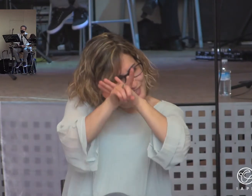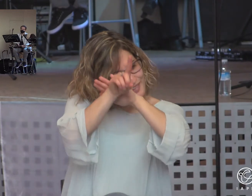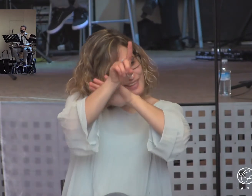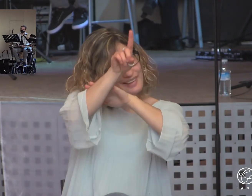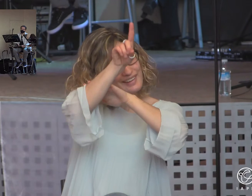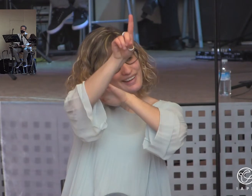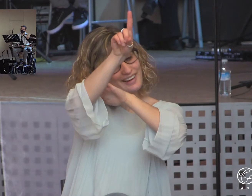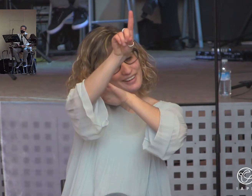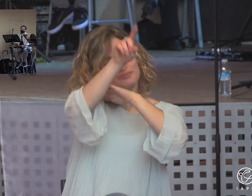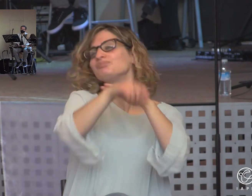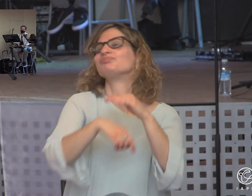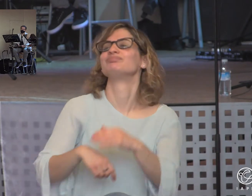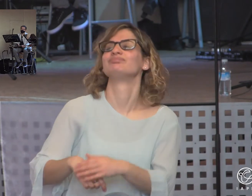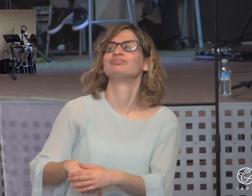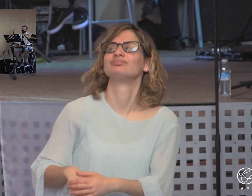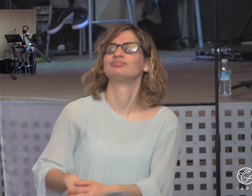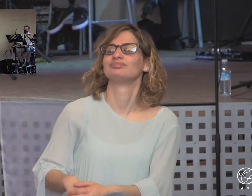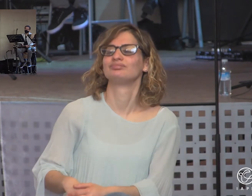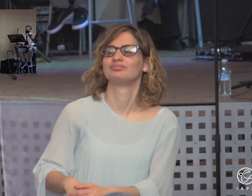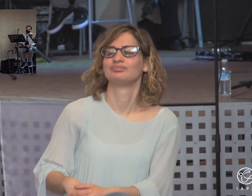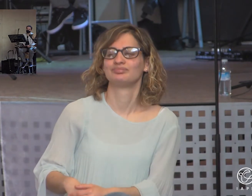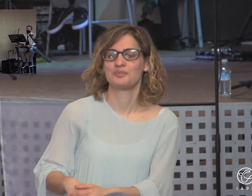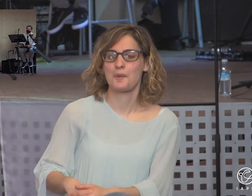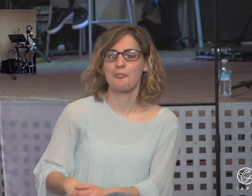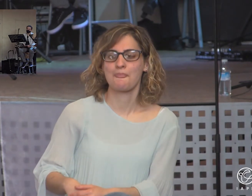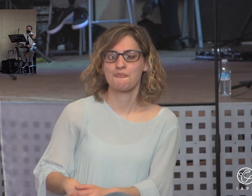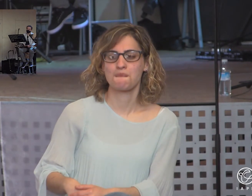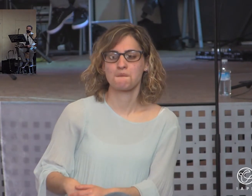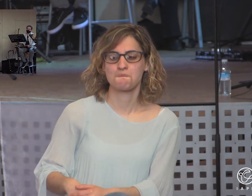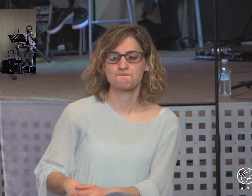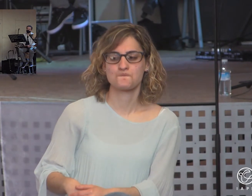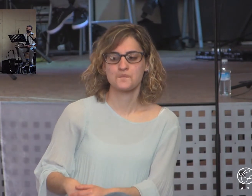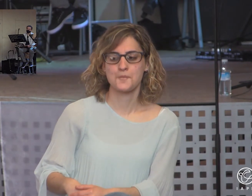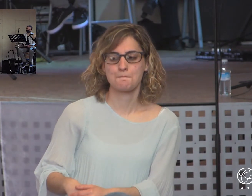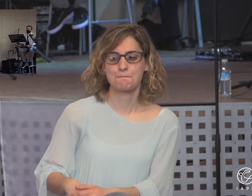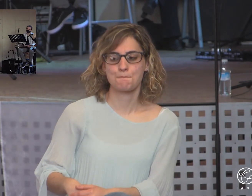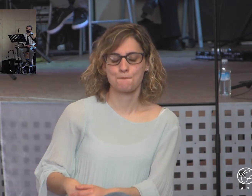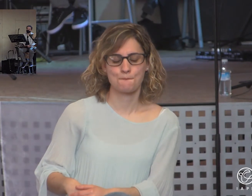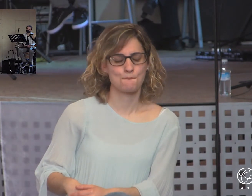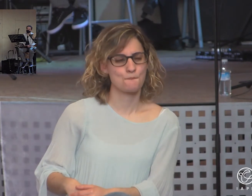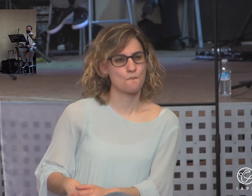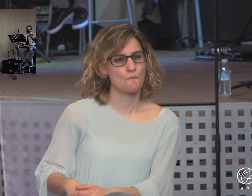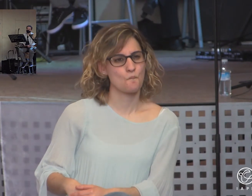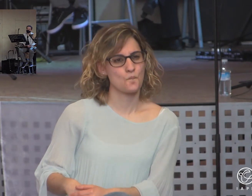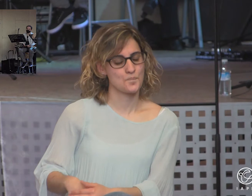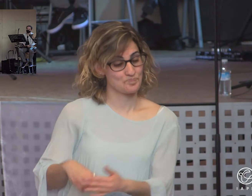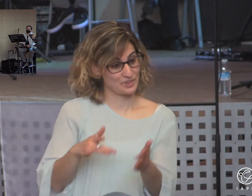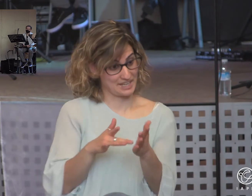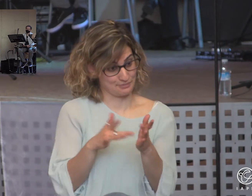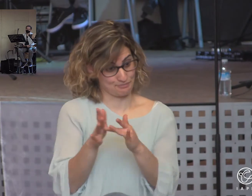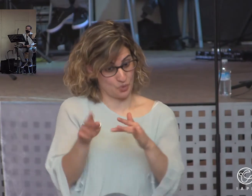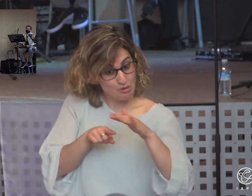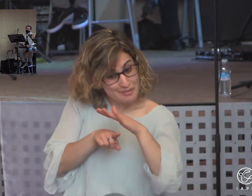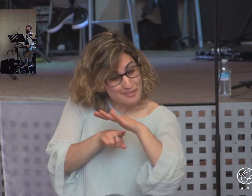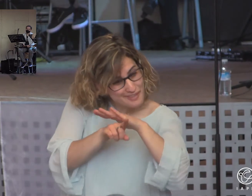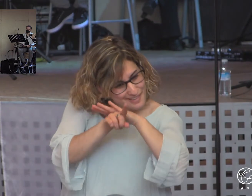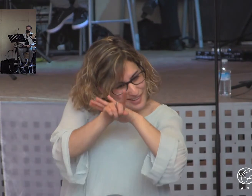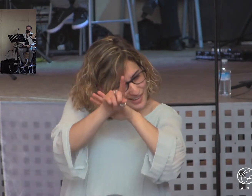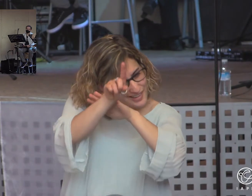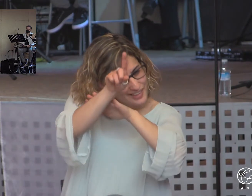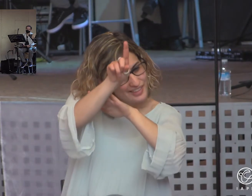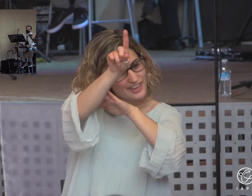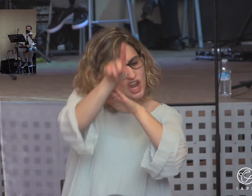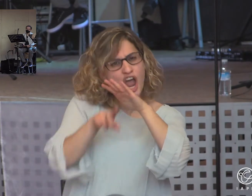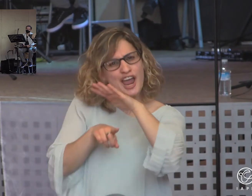Algunos no hemos crecido demasiado, pero tenemos pelo, ¿eh? En compensación, crecía.